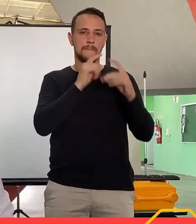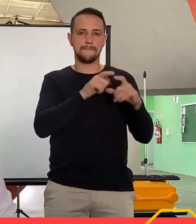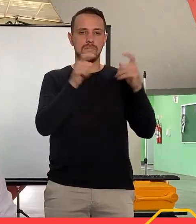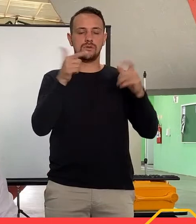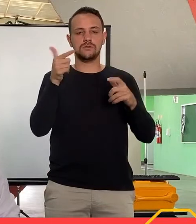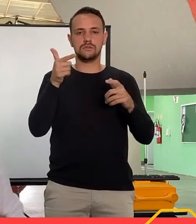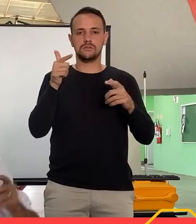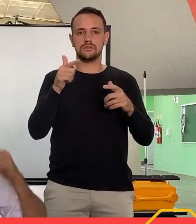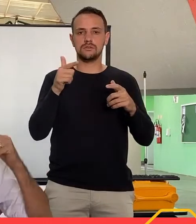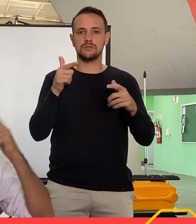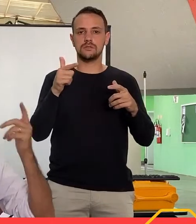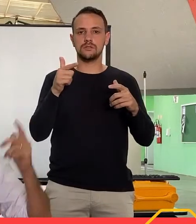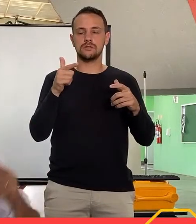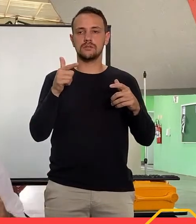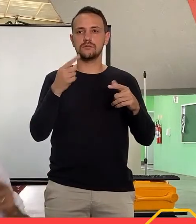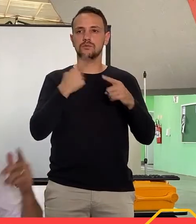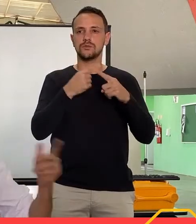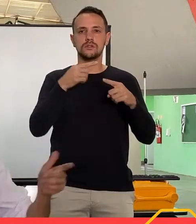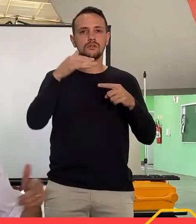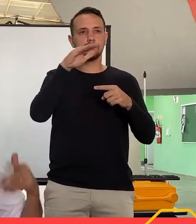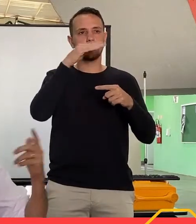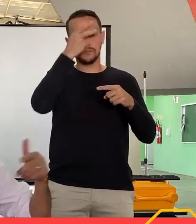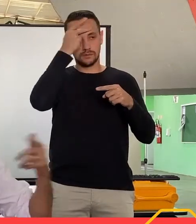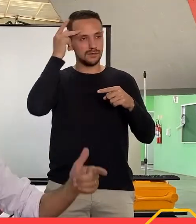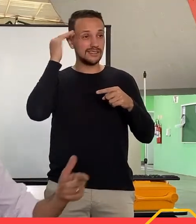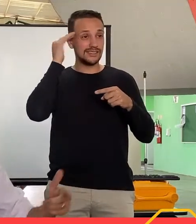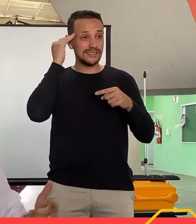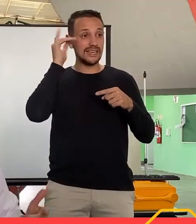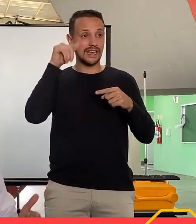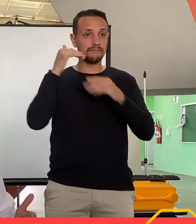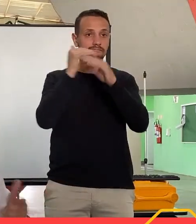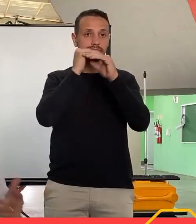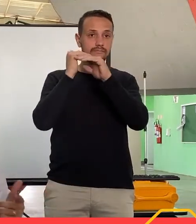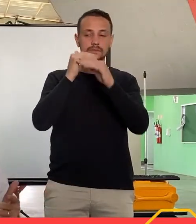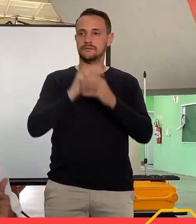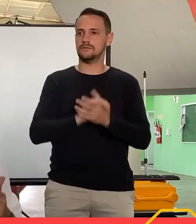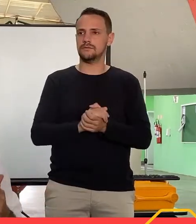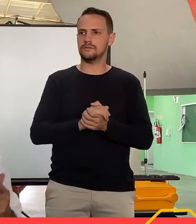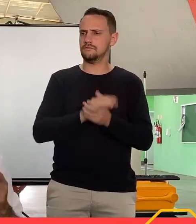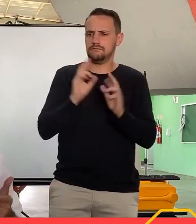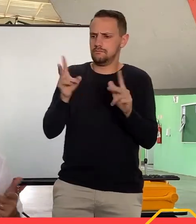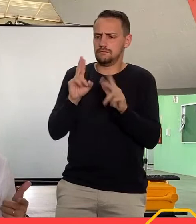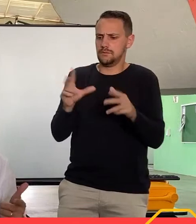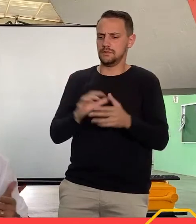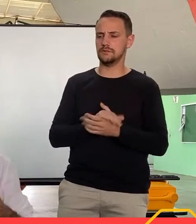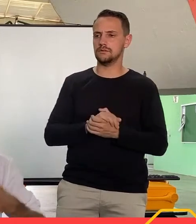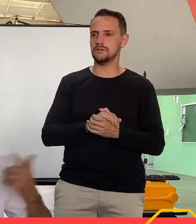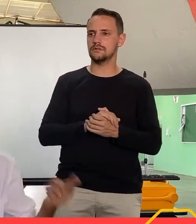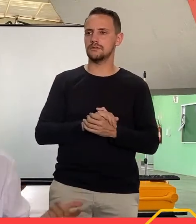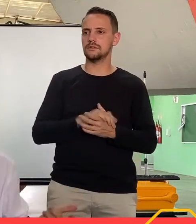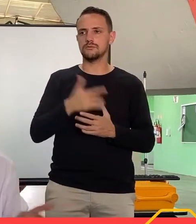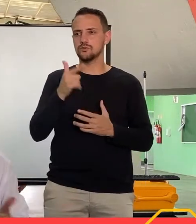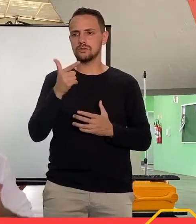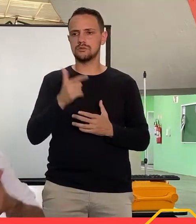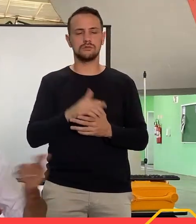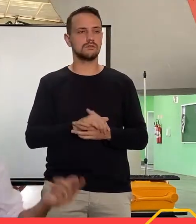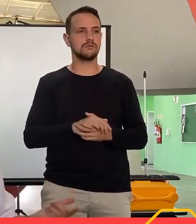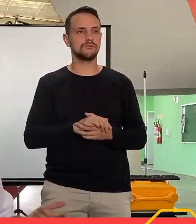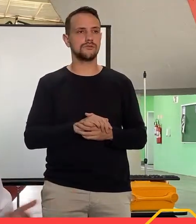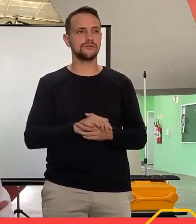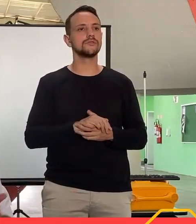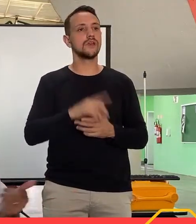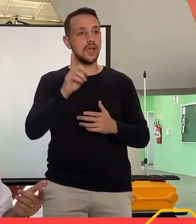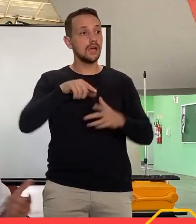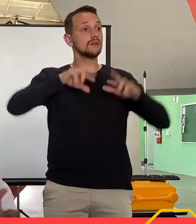né, que as pessoas entendem como um padrão. Então, não existe um padrão, existe